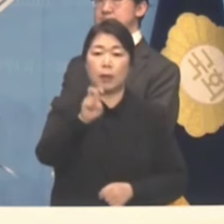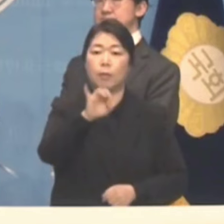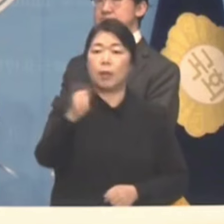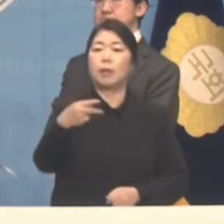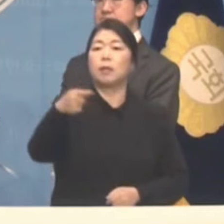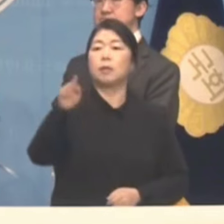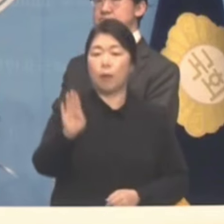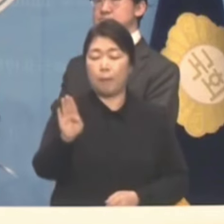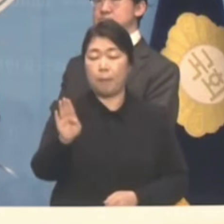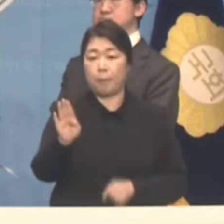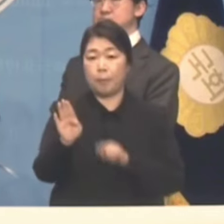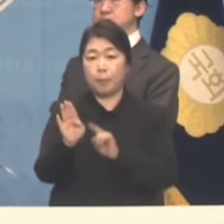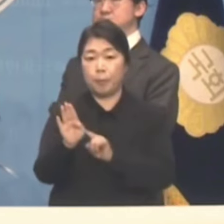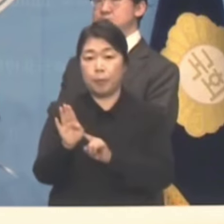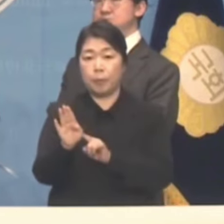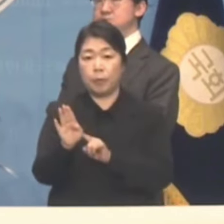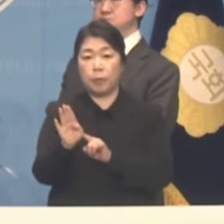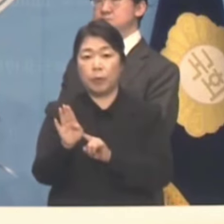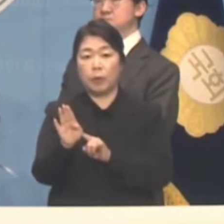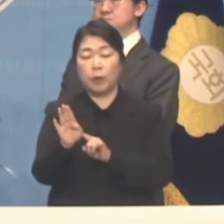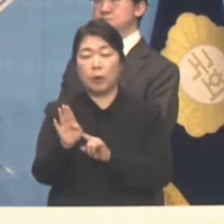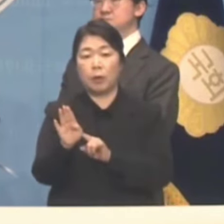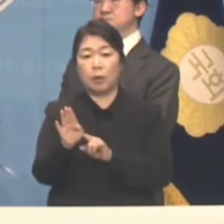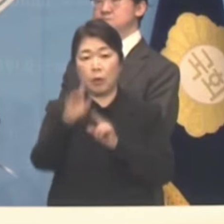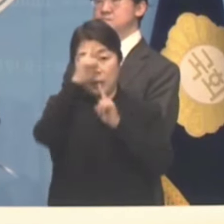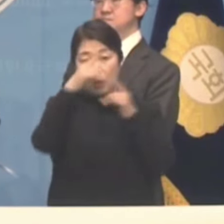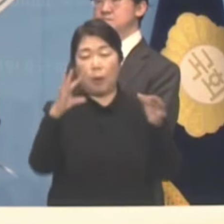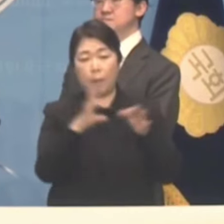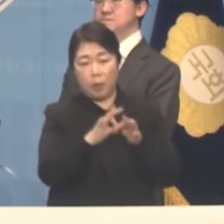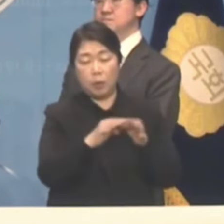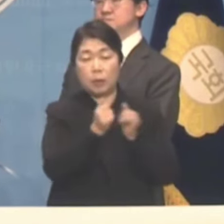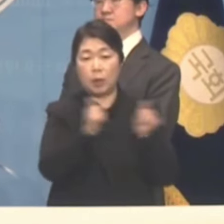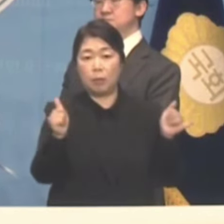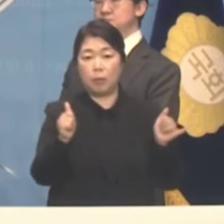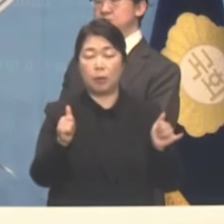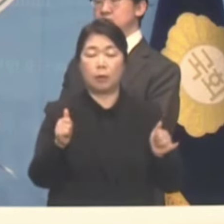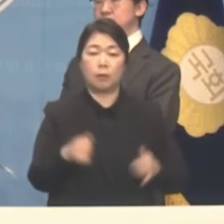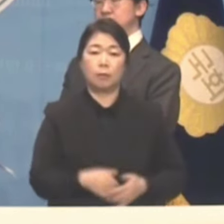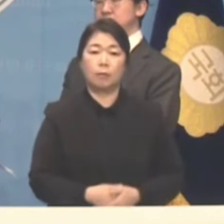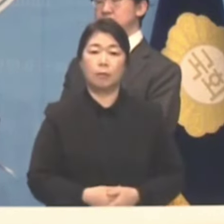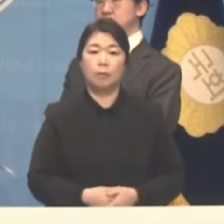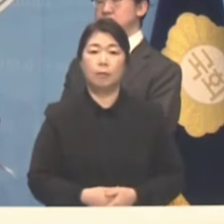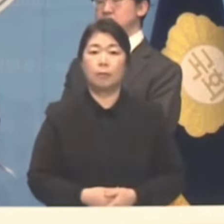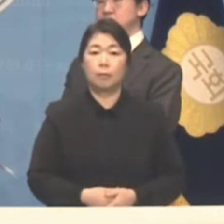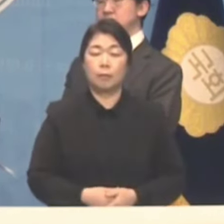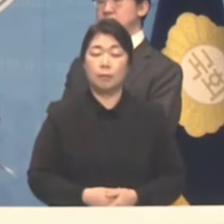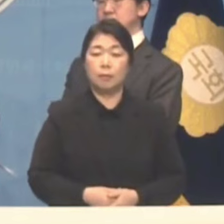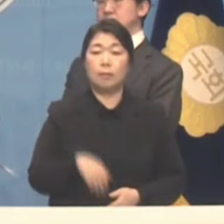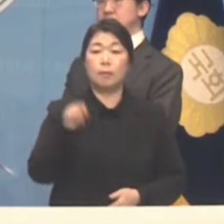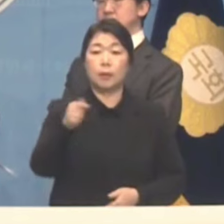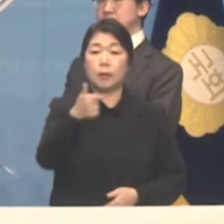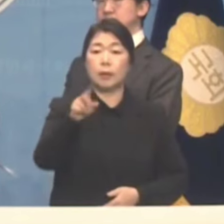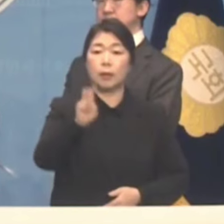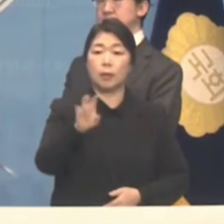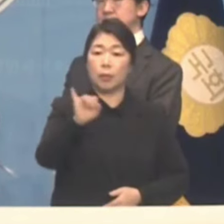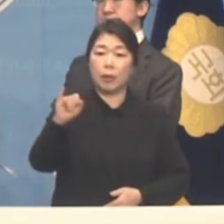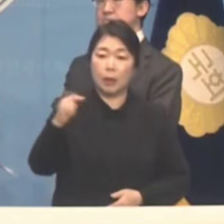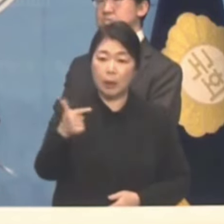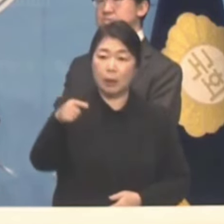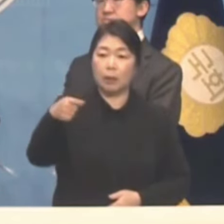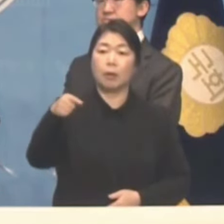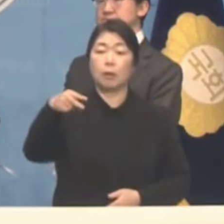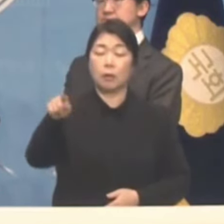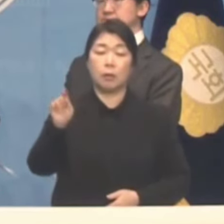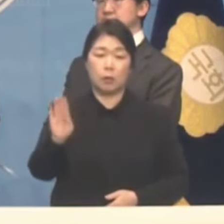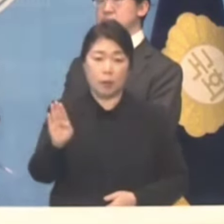또한 김민섭이라는 마리오네트가 등장하게 되는 것입니다 그것을 저는 이재명